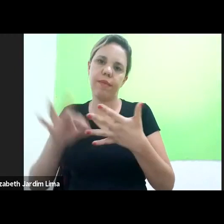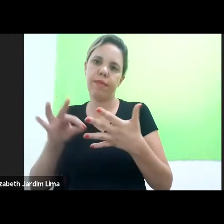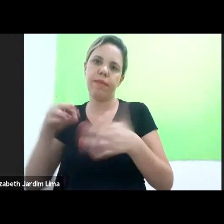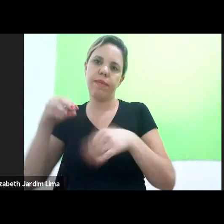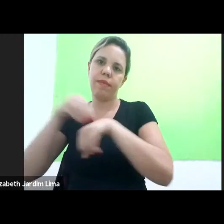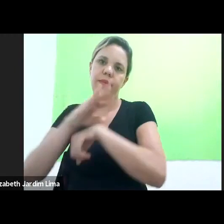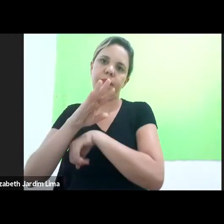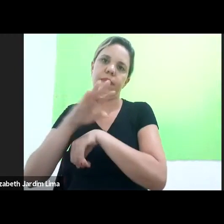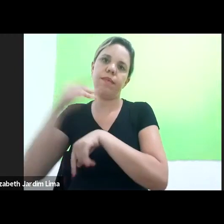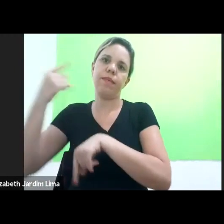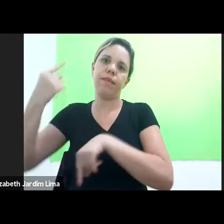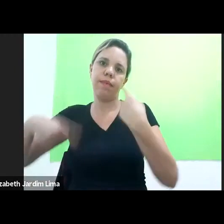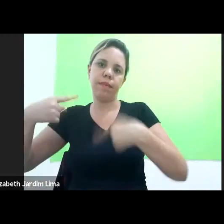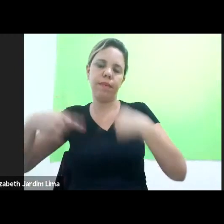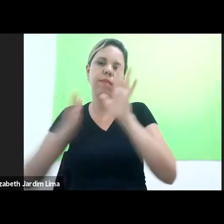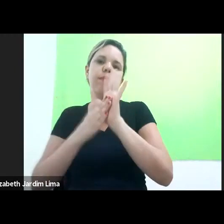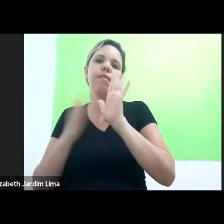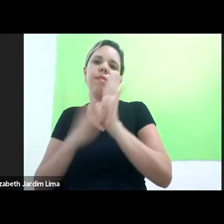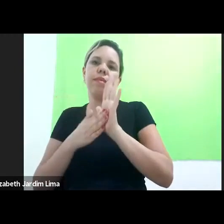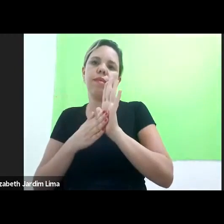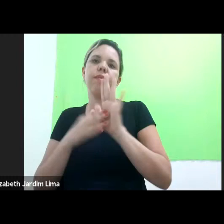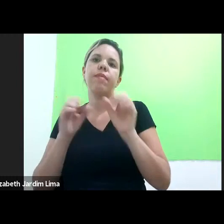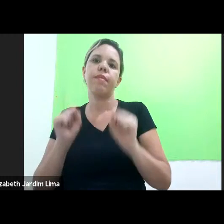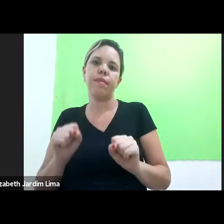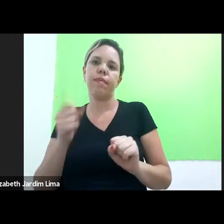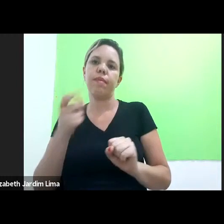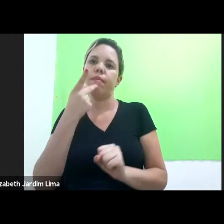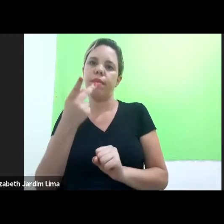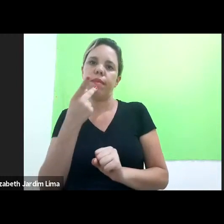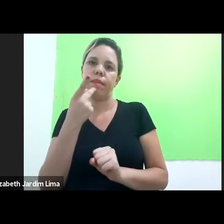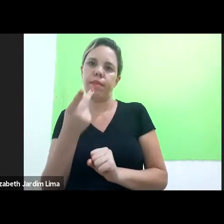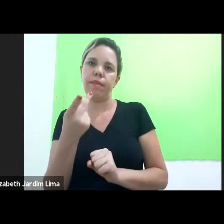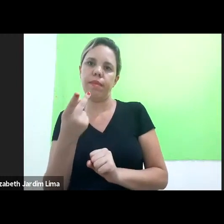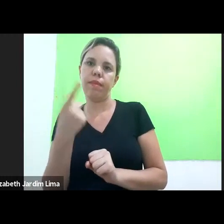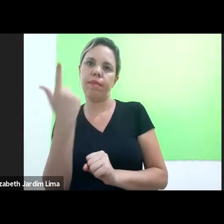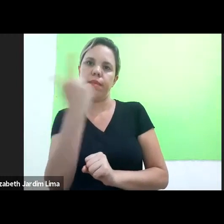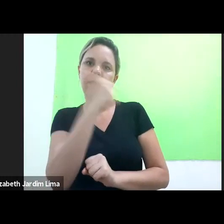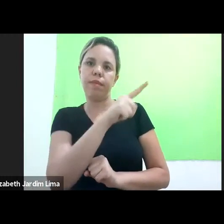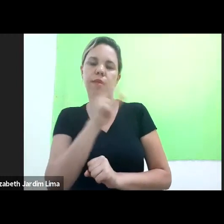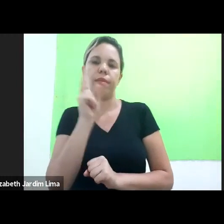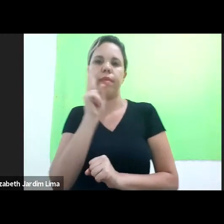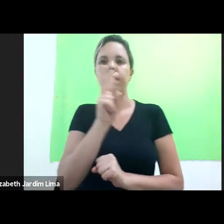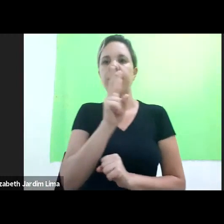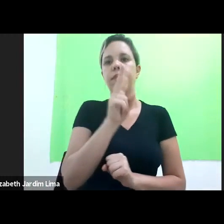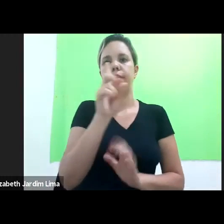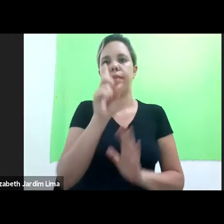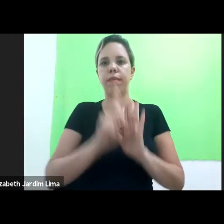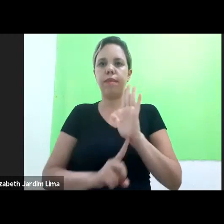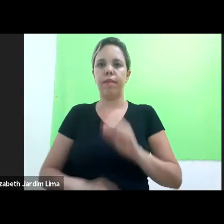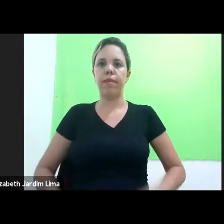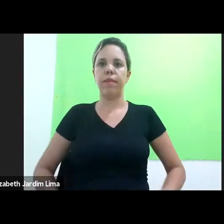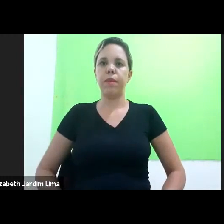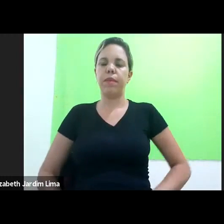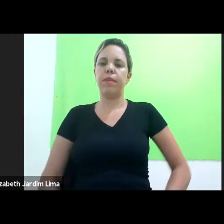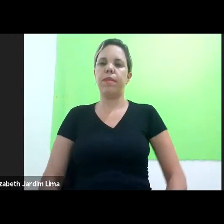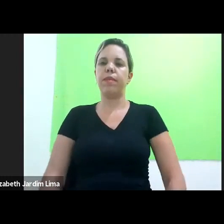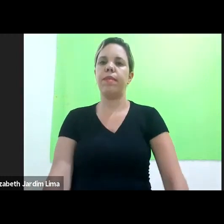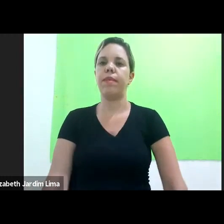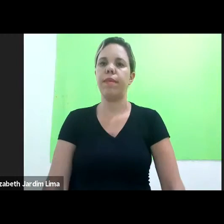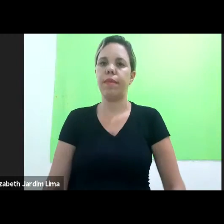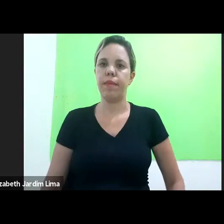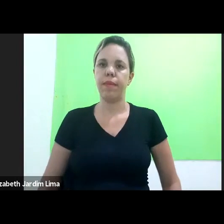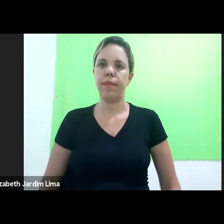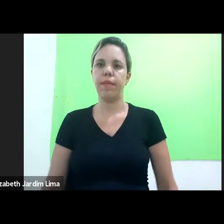para o debate proposto, da gente poder falar sobre outros olhares sobre o direito, partindo dessa